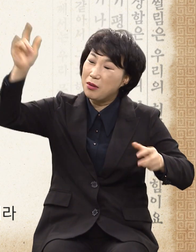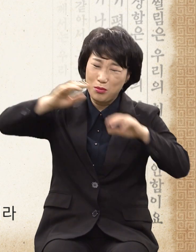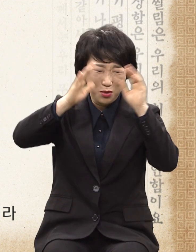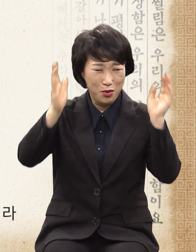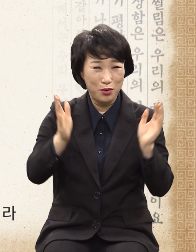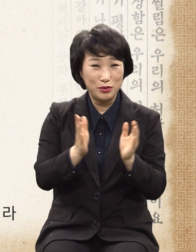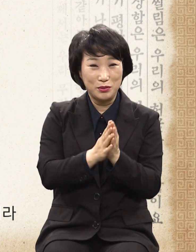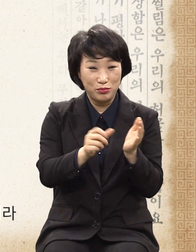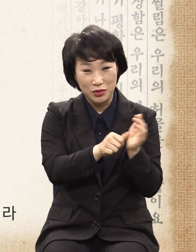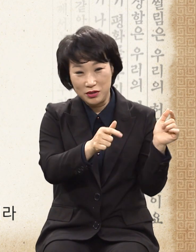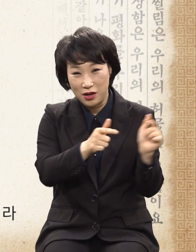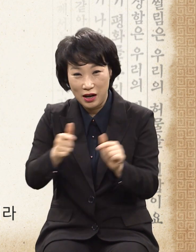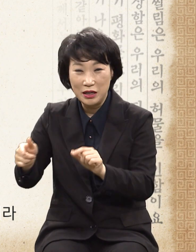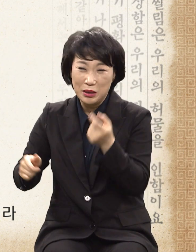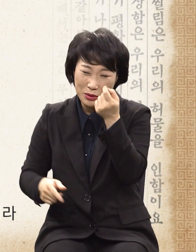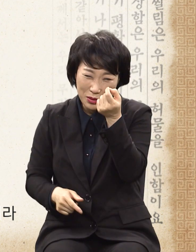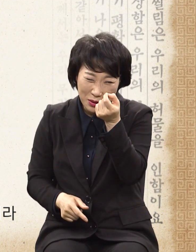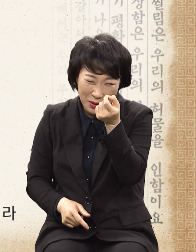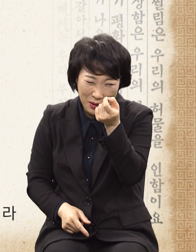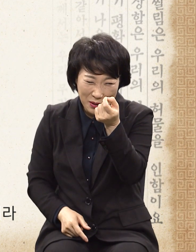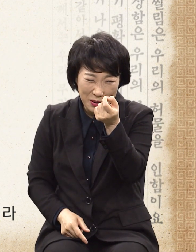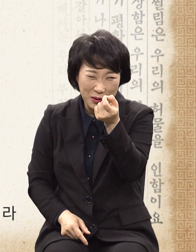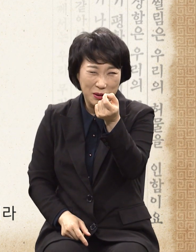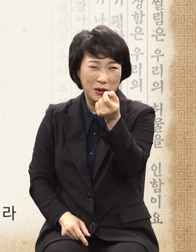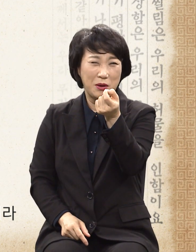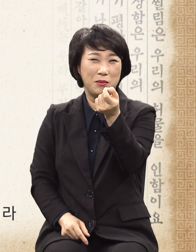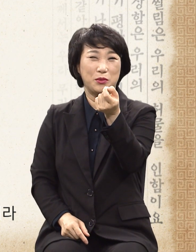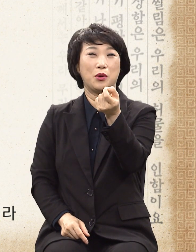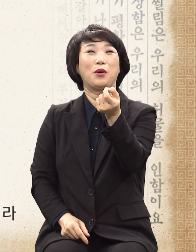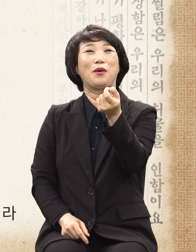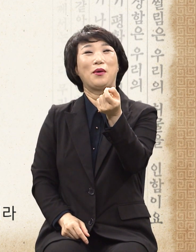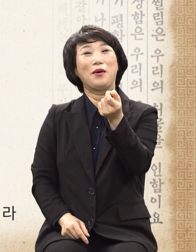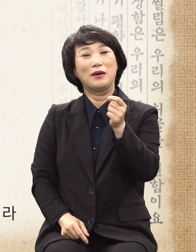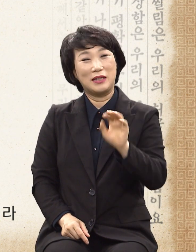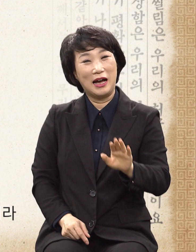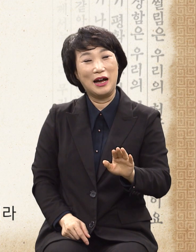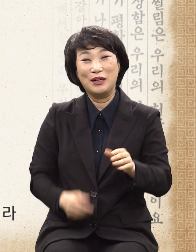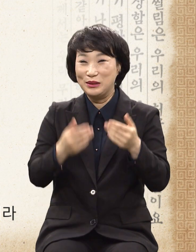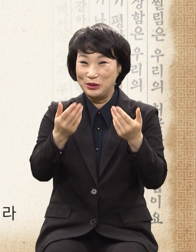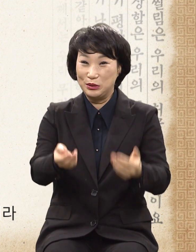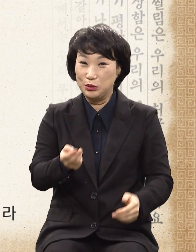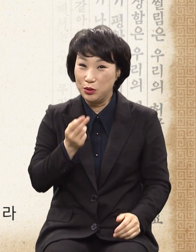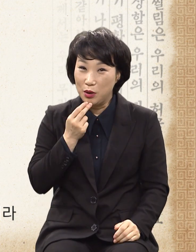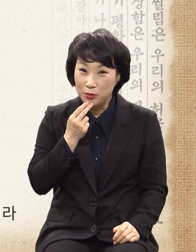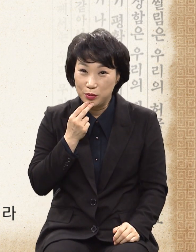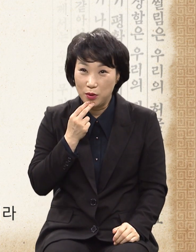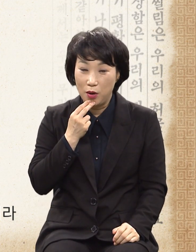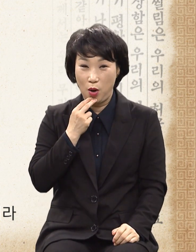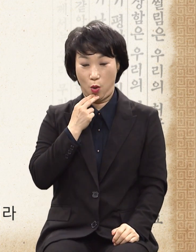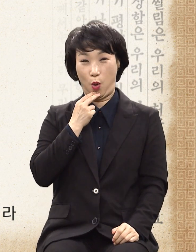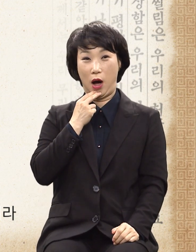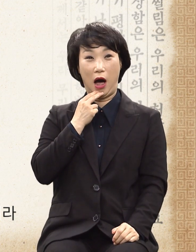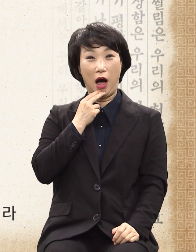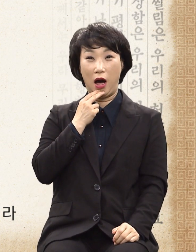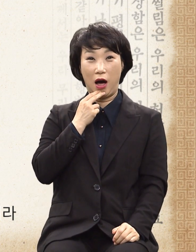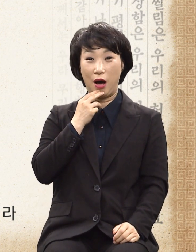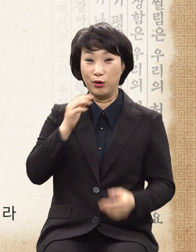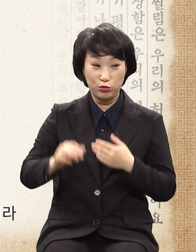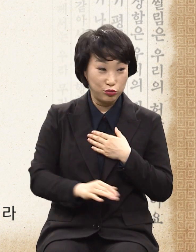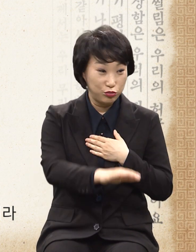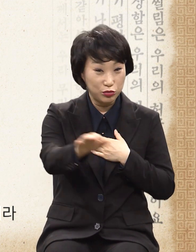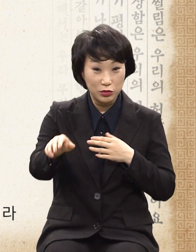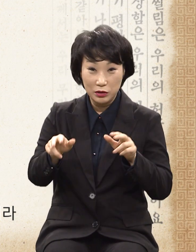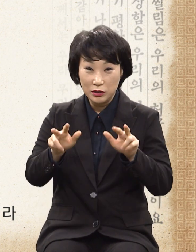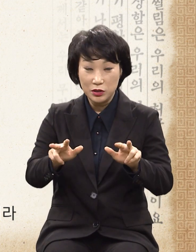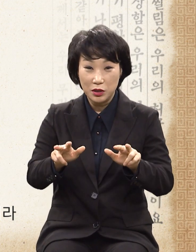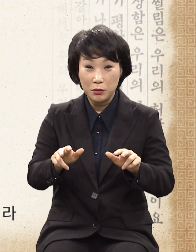모든 만물이 단 한 번도 하나도 쉬지 않는다는 데 대해서 우리는